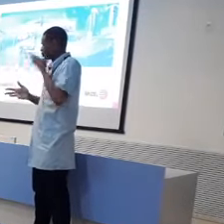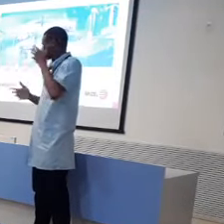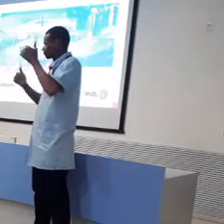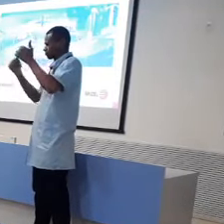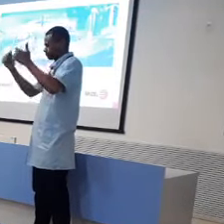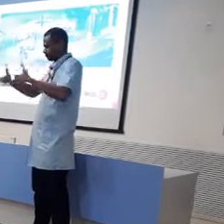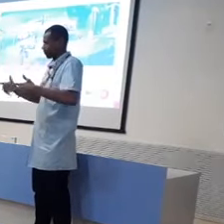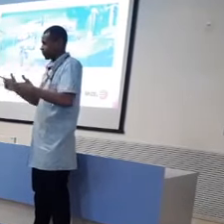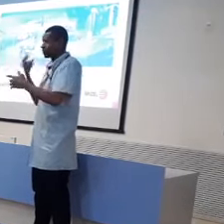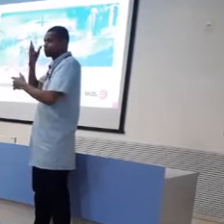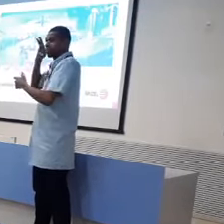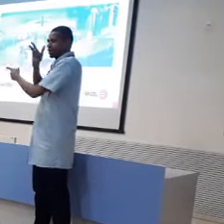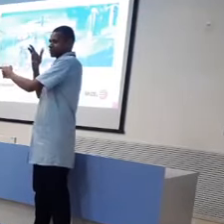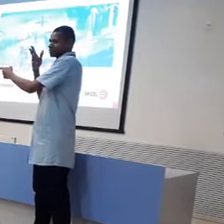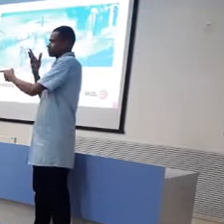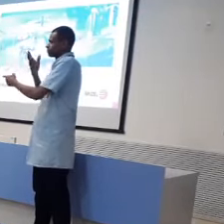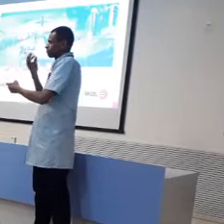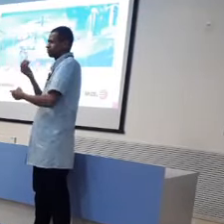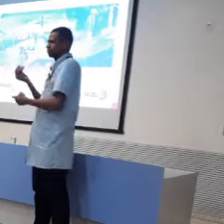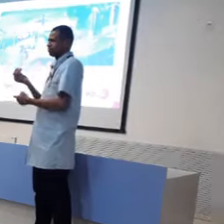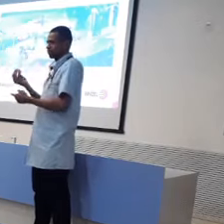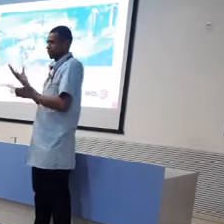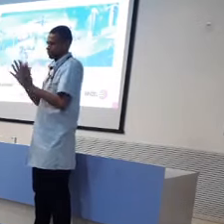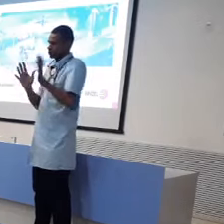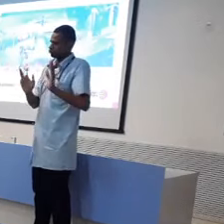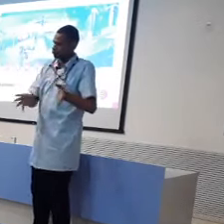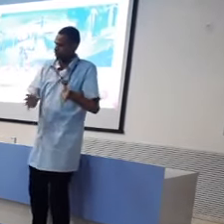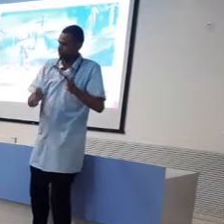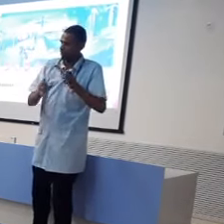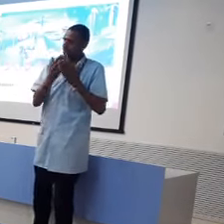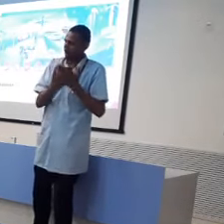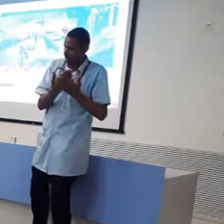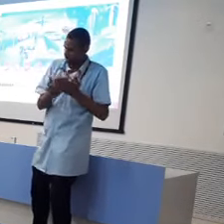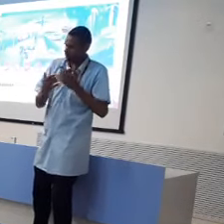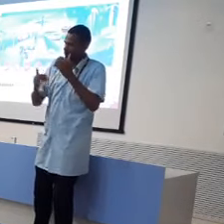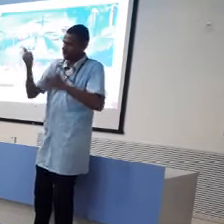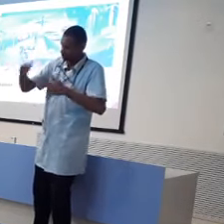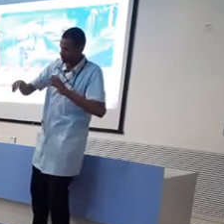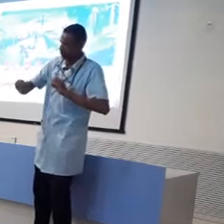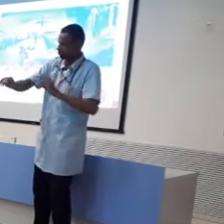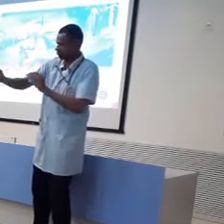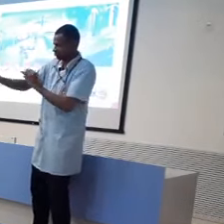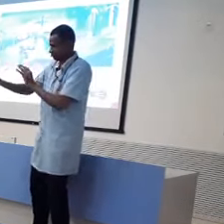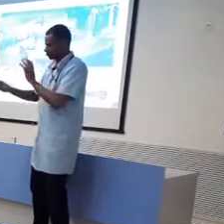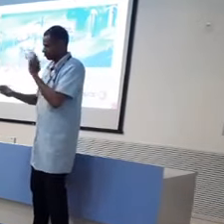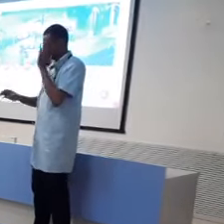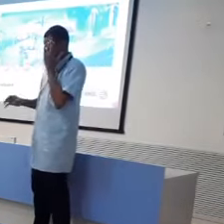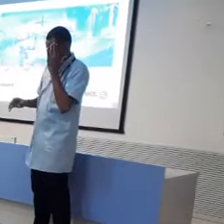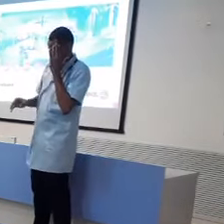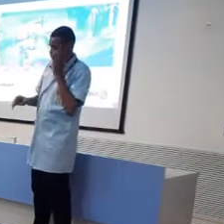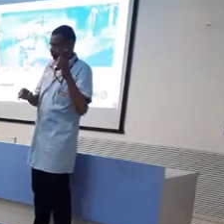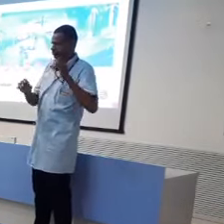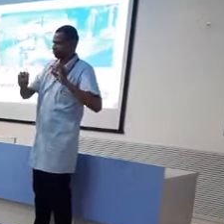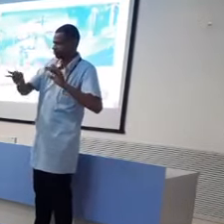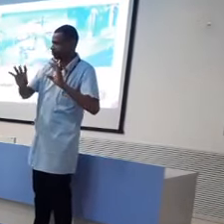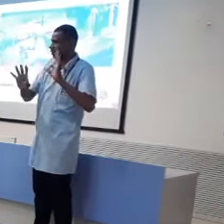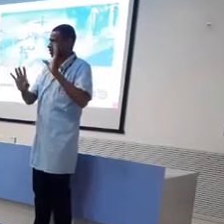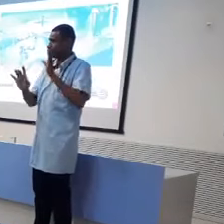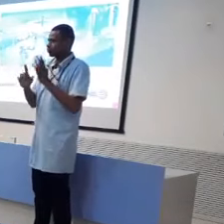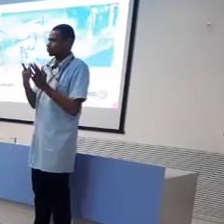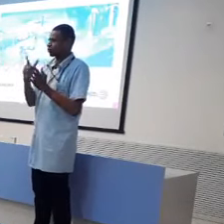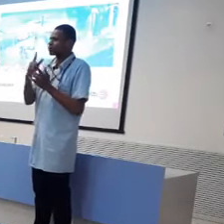Então, essas palestras, elas são extracurricular. Elas não têm assim a tecnologia que está trazendo aqui no plano de